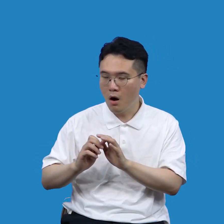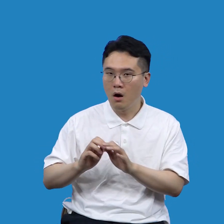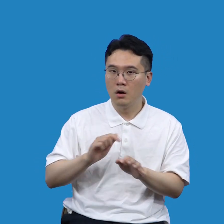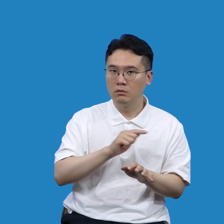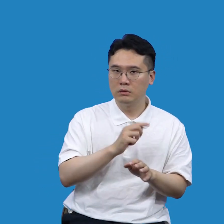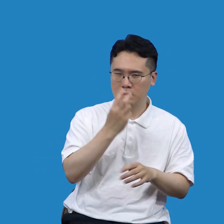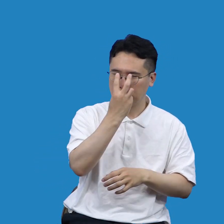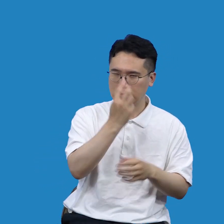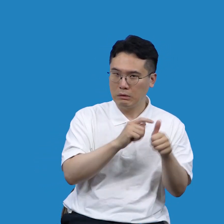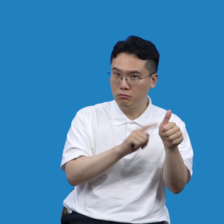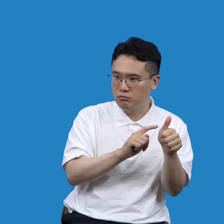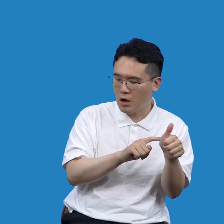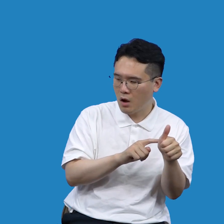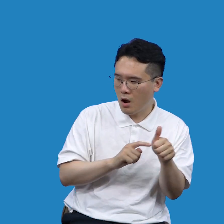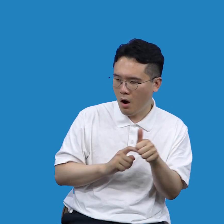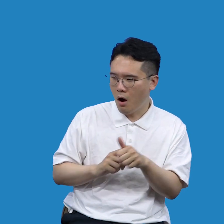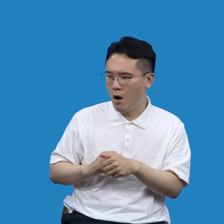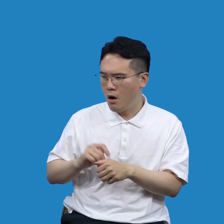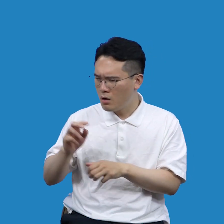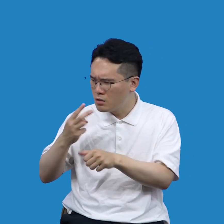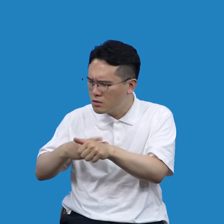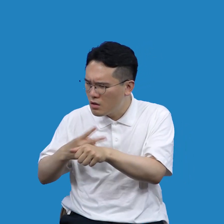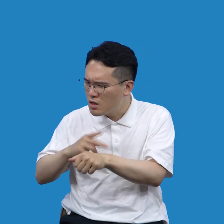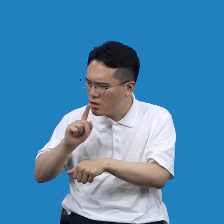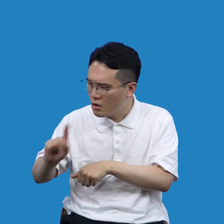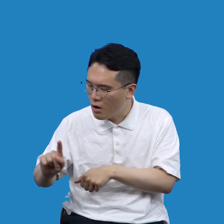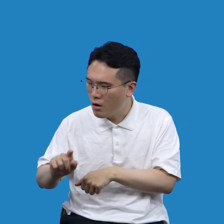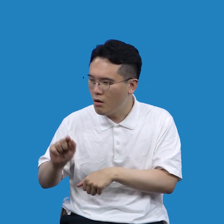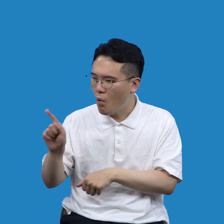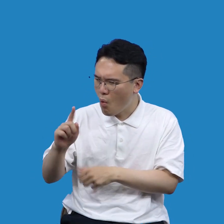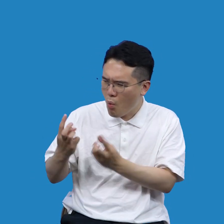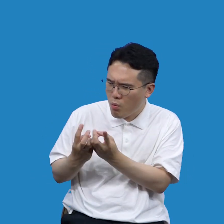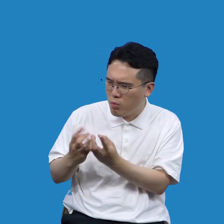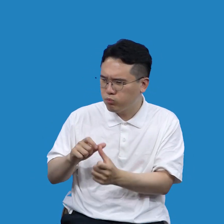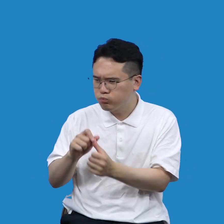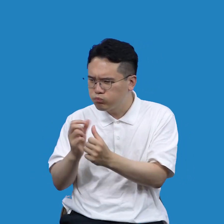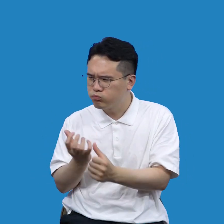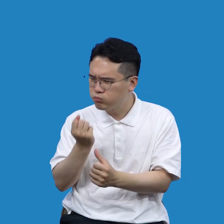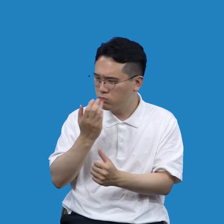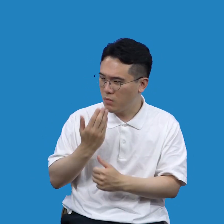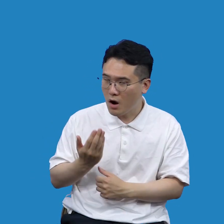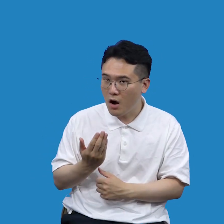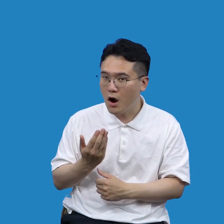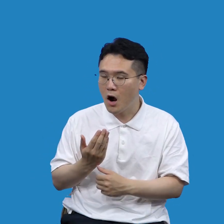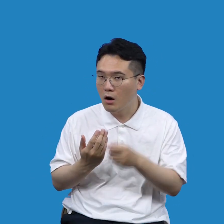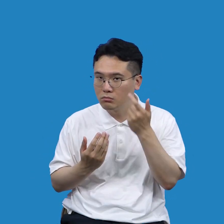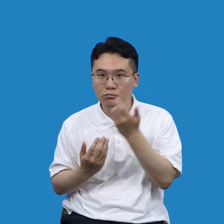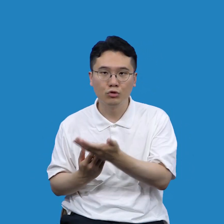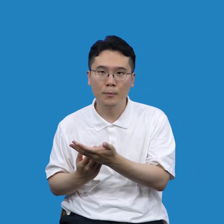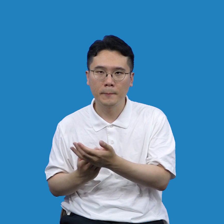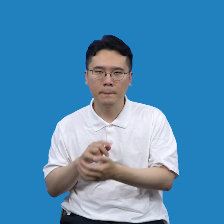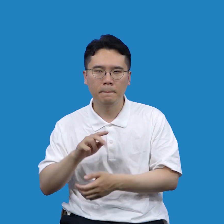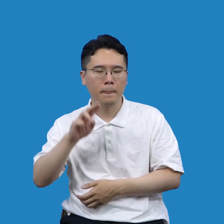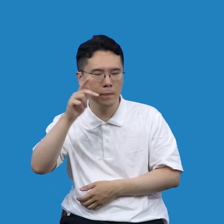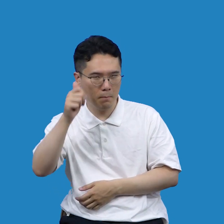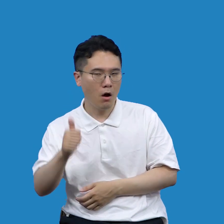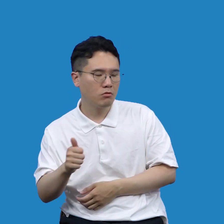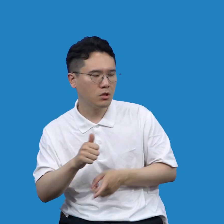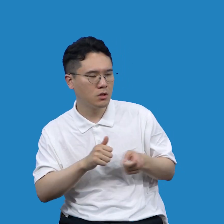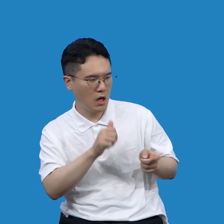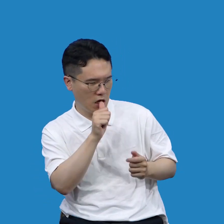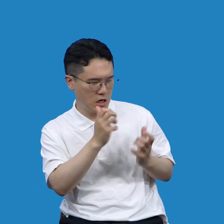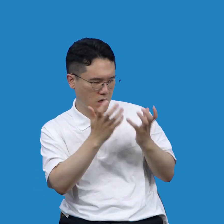선생들아, 어떻게 해야 구원을 얻을 수가 있느냐고. 그때 바울이 이 감옥의